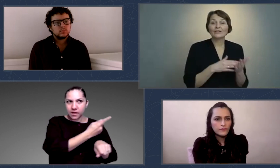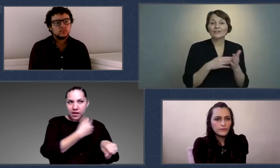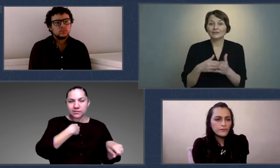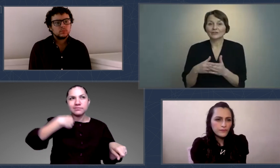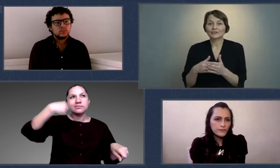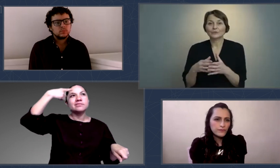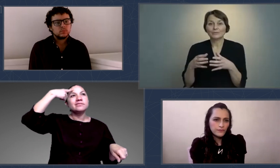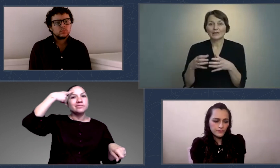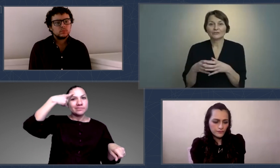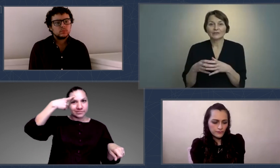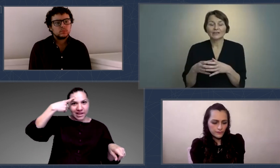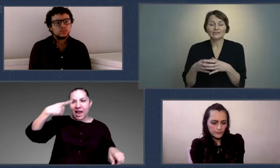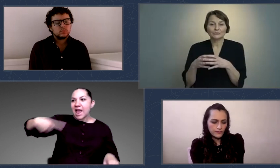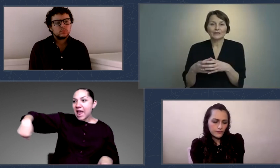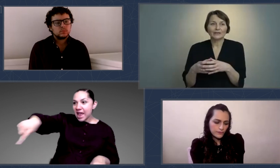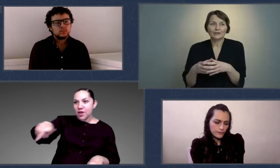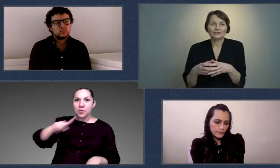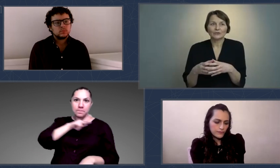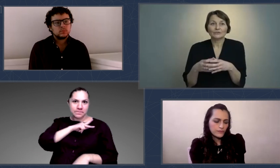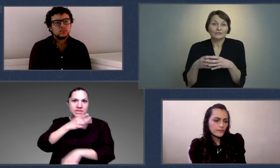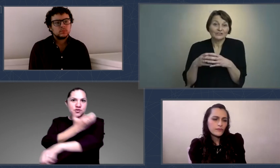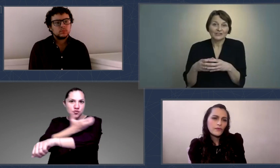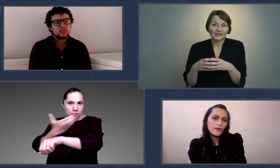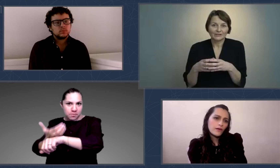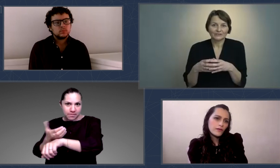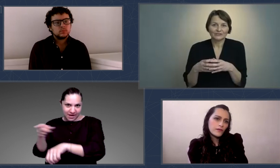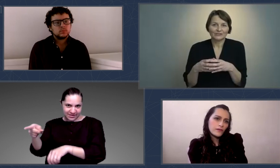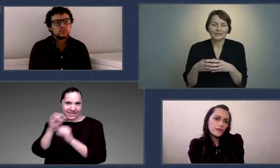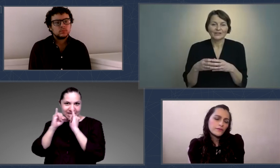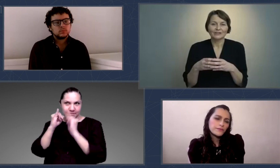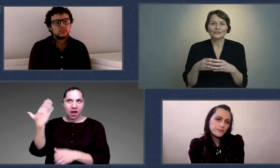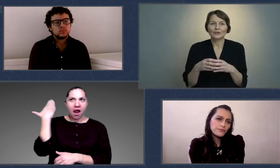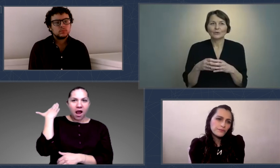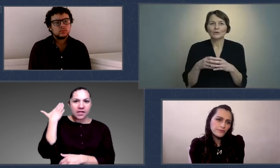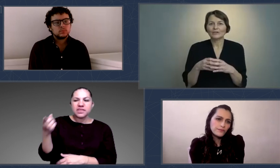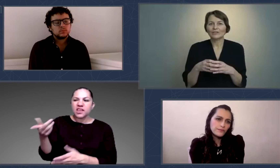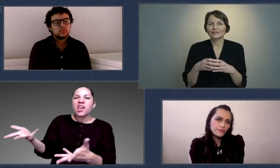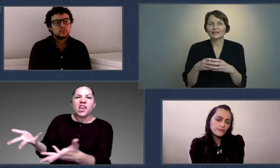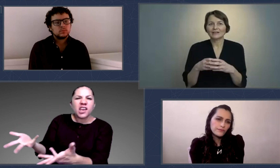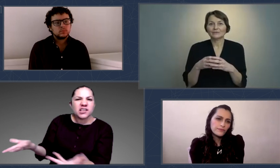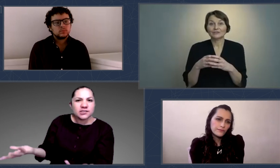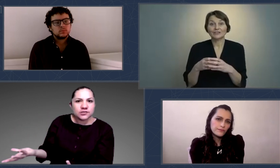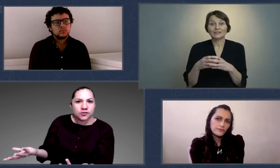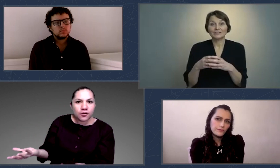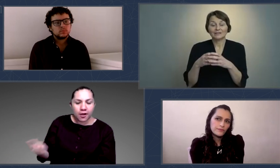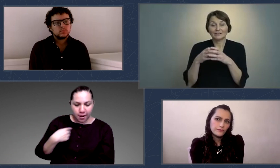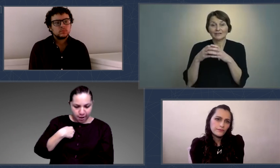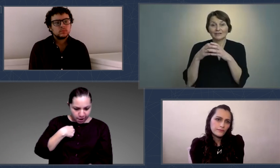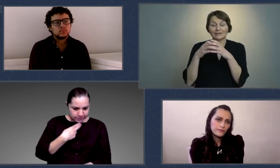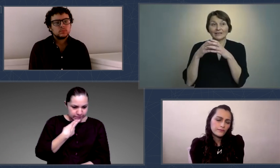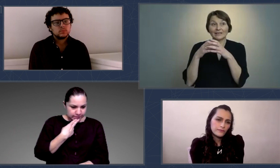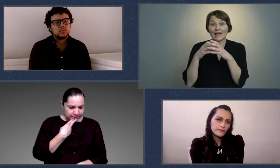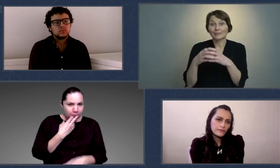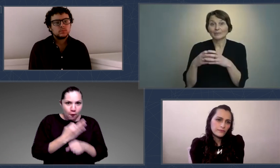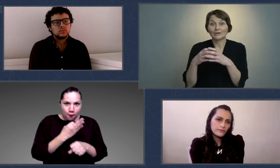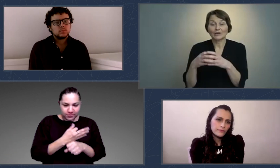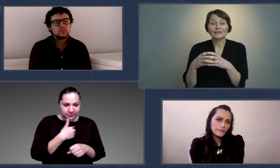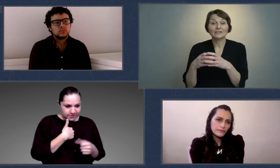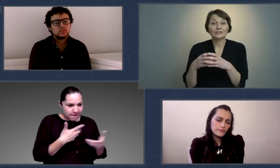la vez pasada, entonces ahora puedo hacer esto, esto y esto otro. Entonces, esto nos permite reflexionar en lo que se